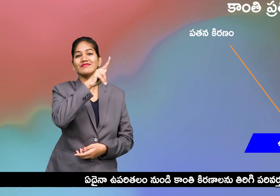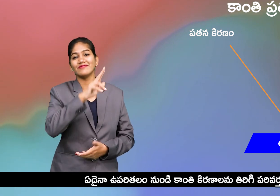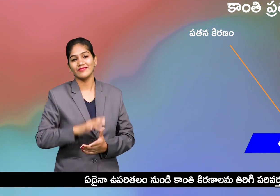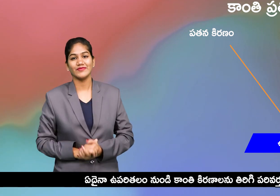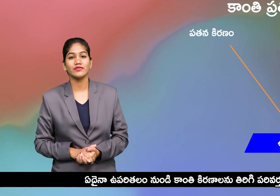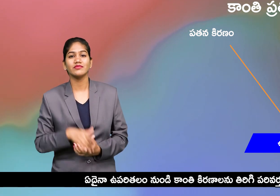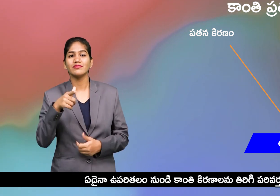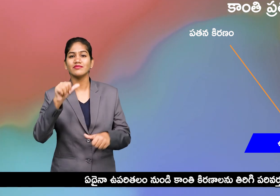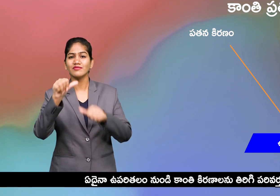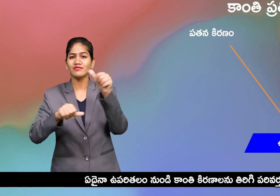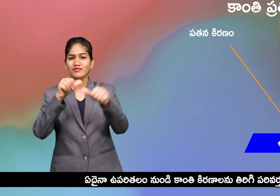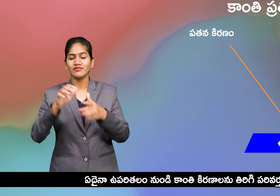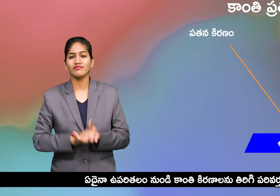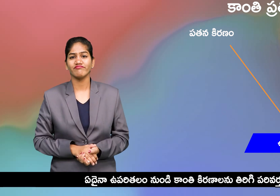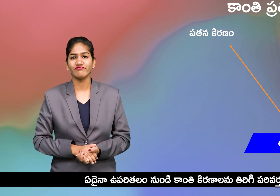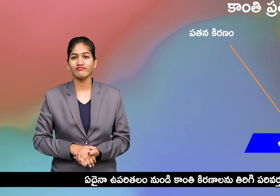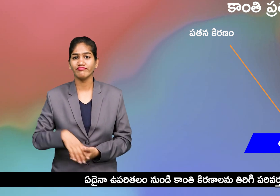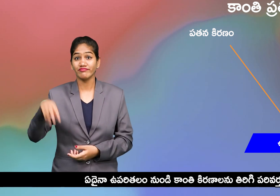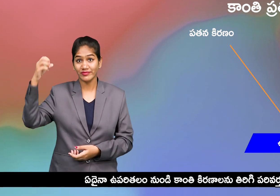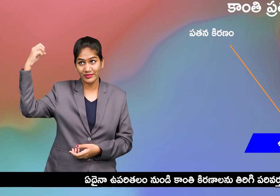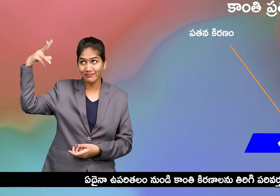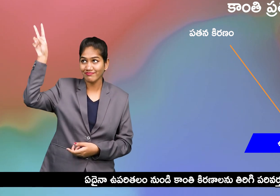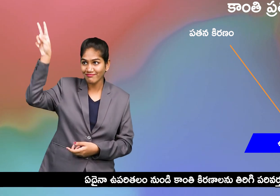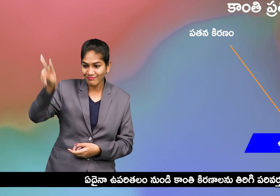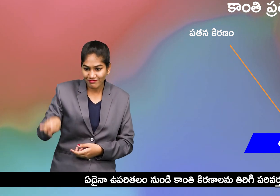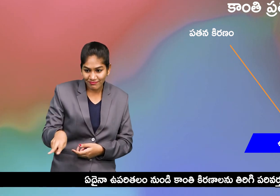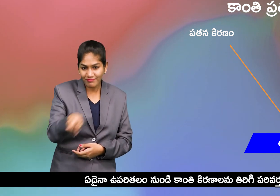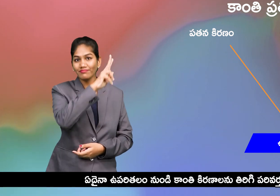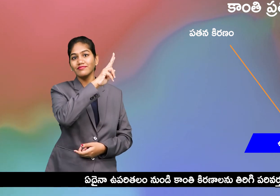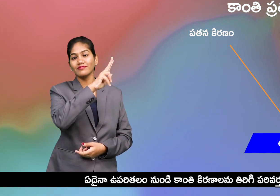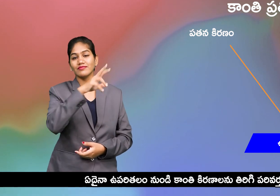ఏదైనా ఉపరితలం నుండి కాంతి కిరణాలను తిరిగి పరివర్తనం చేసే ప్రక్రియను